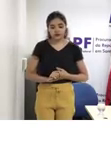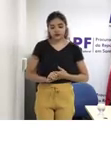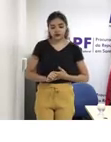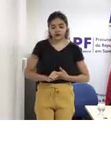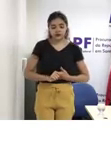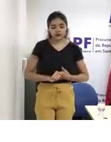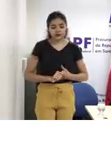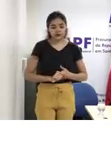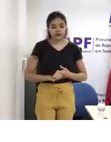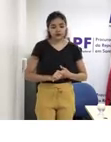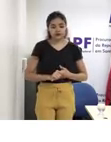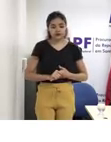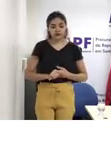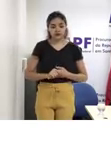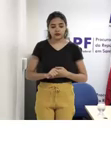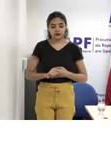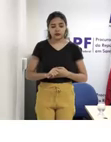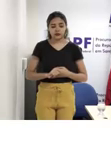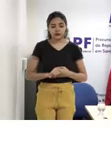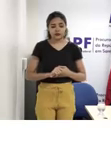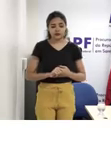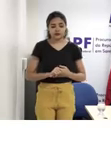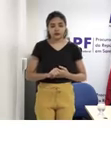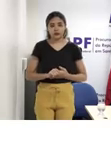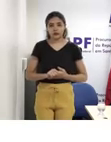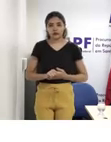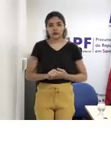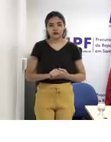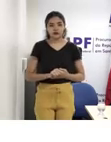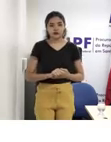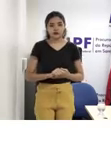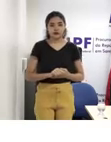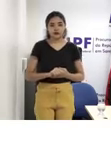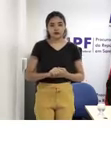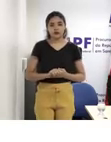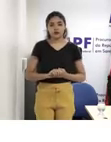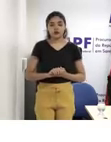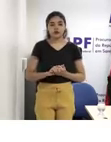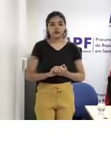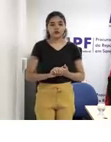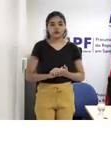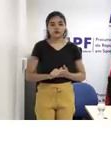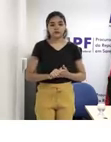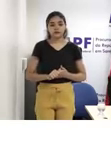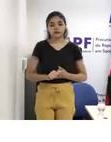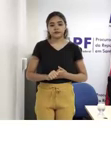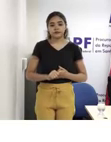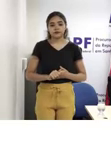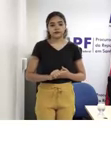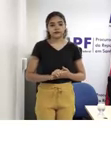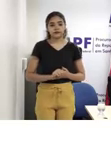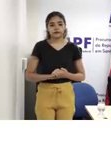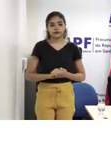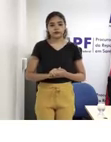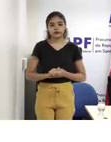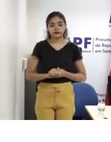aprendido Ele estudou os crimes de colarinho branco eh e nesses crimes de colarinho branco ele notou